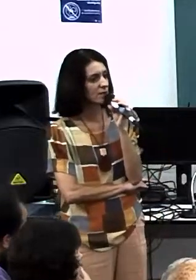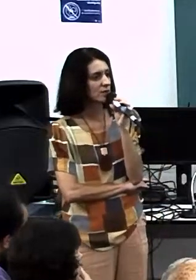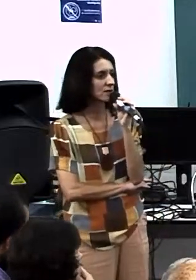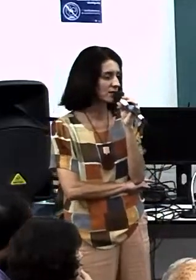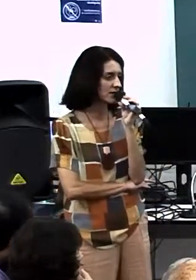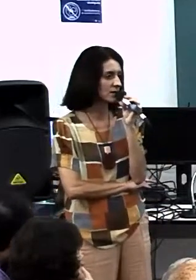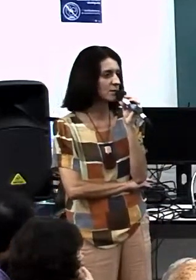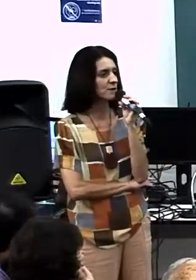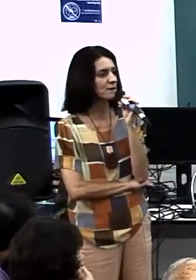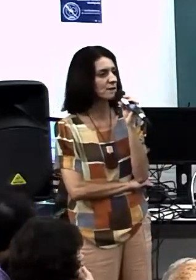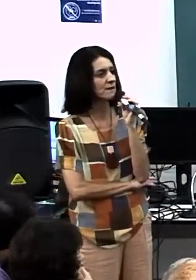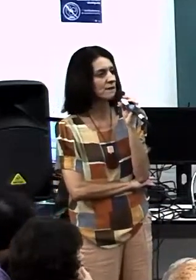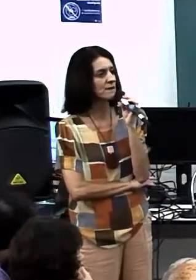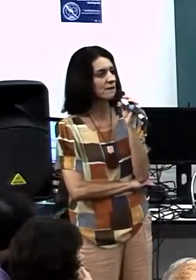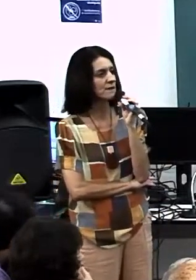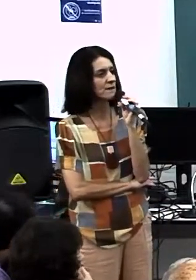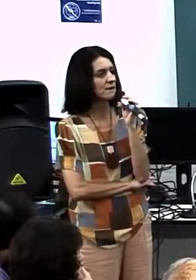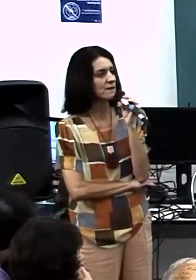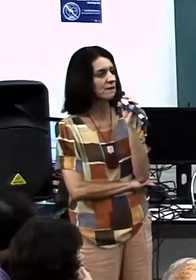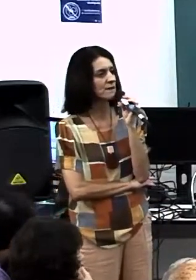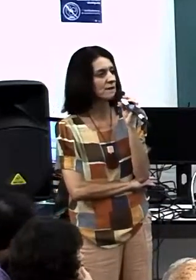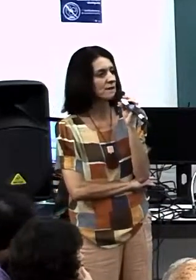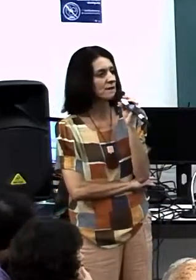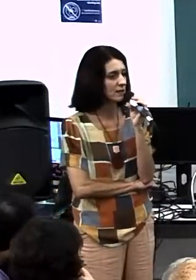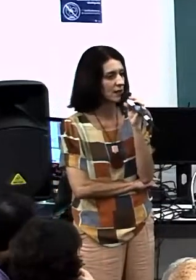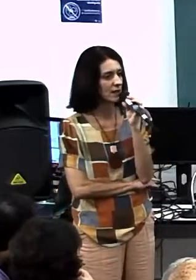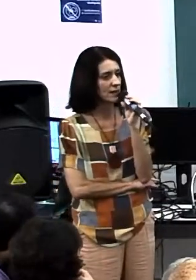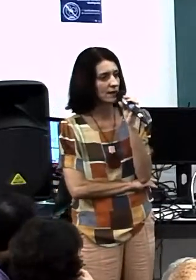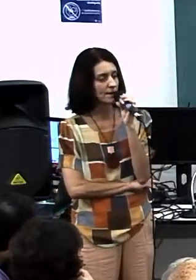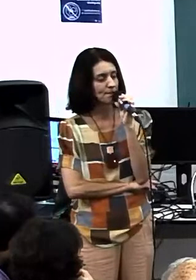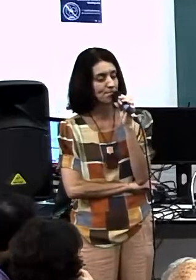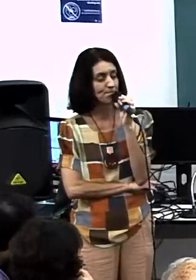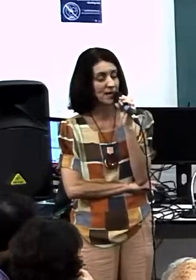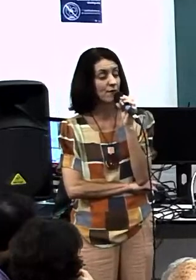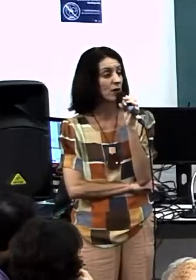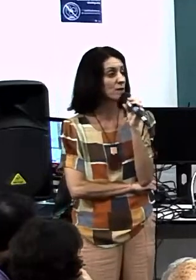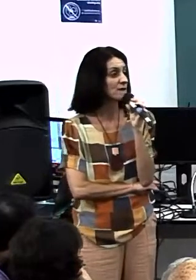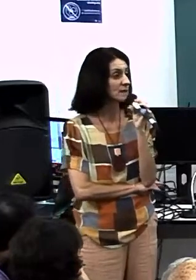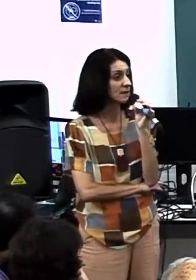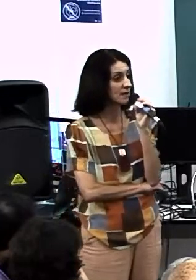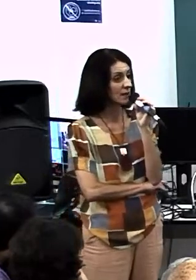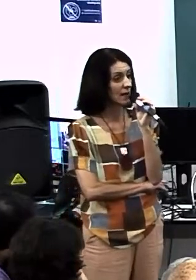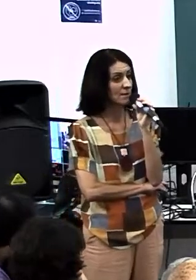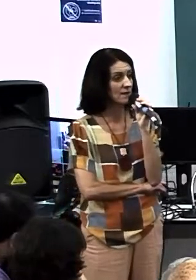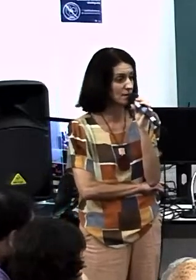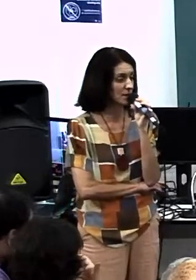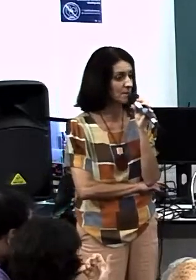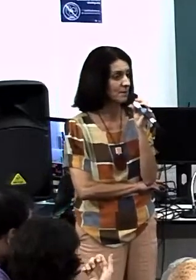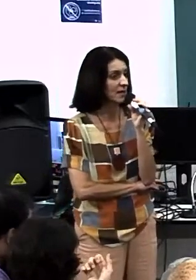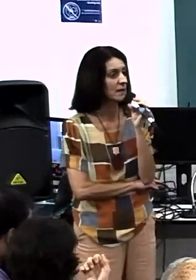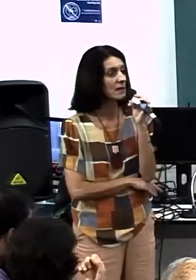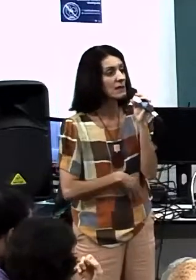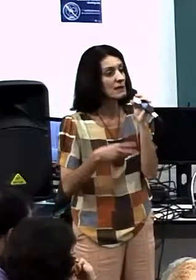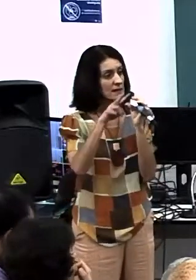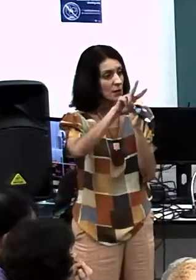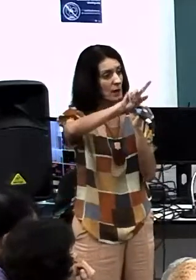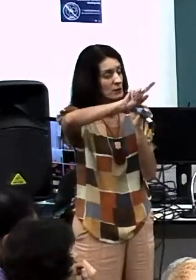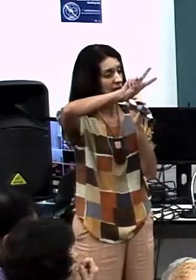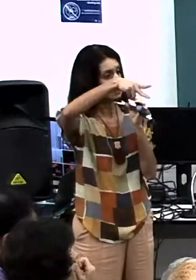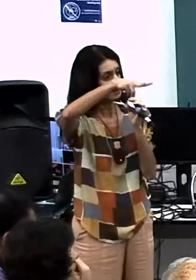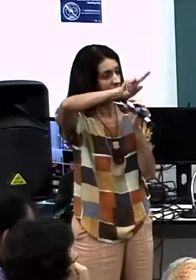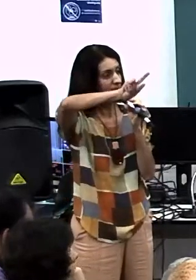né? Alternando aí em posição de onset, posição de coda, a vogal se mantém a mesma. Tá?